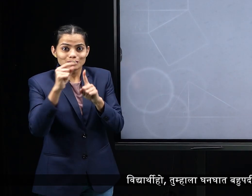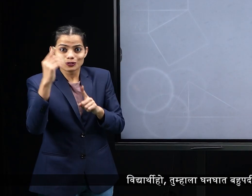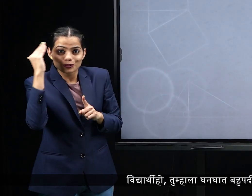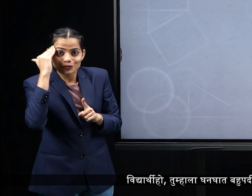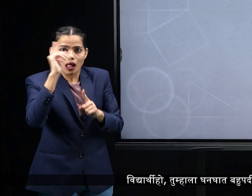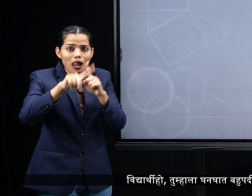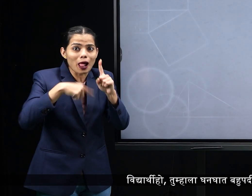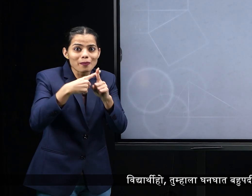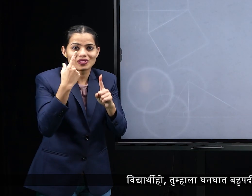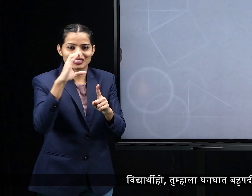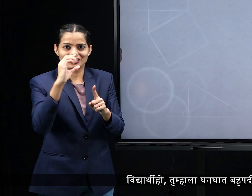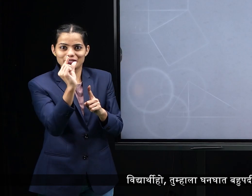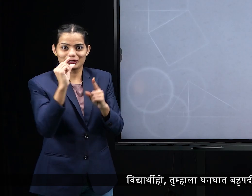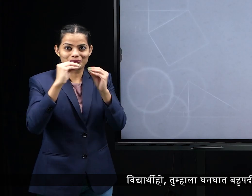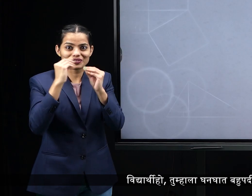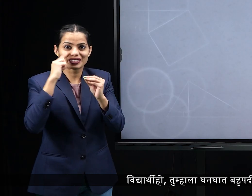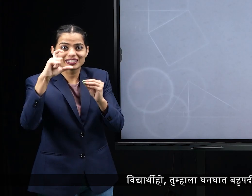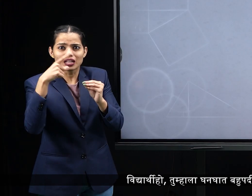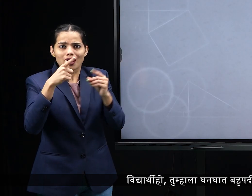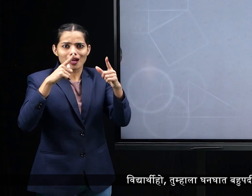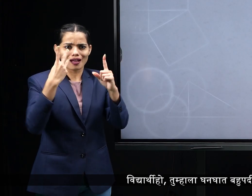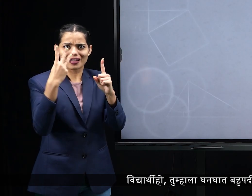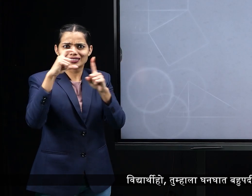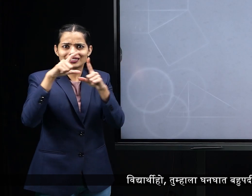विद्यार्थियों, तुम्हाला घनघात बहुपदी बद्दल माहिती आहे क्या?